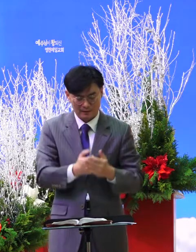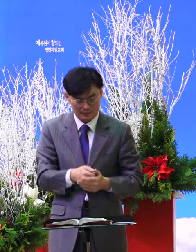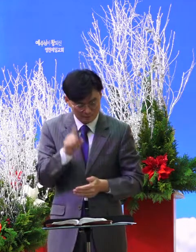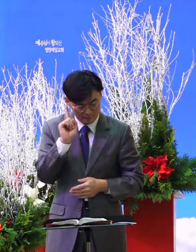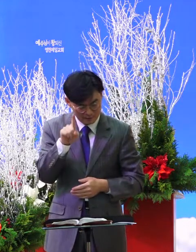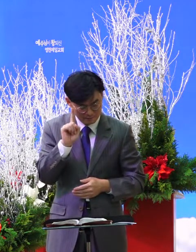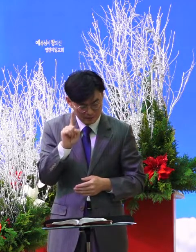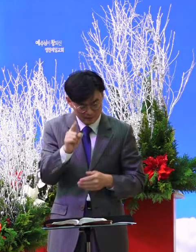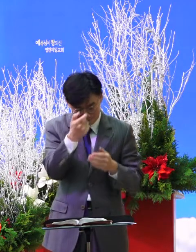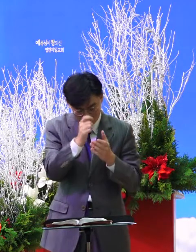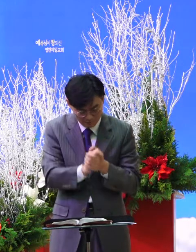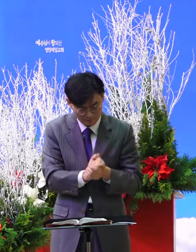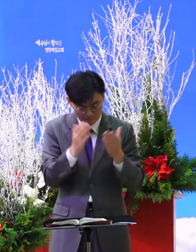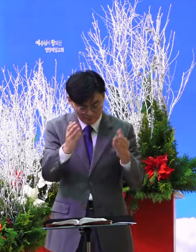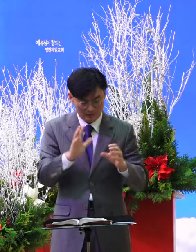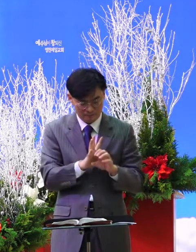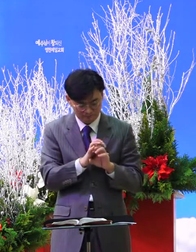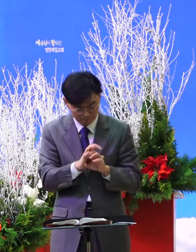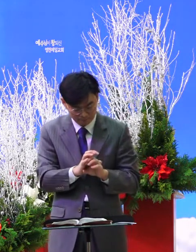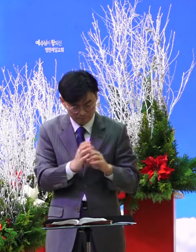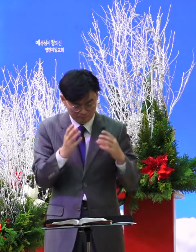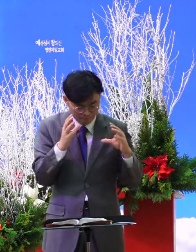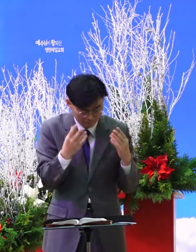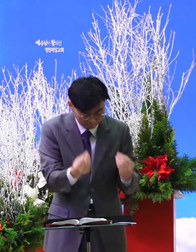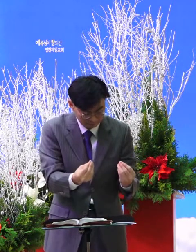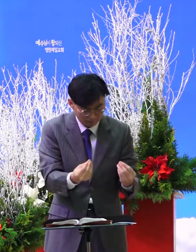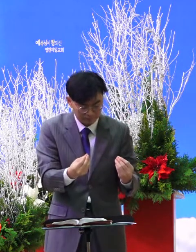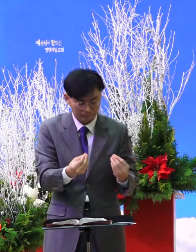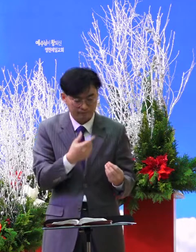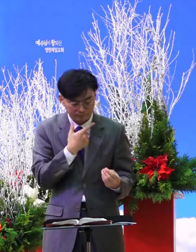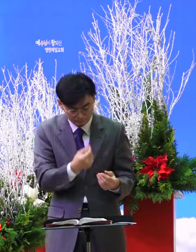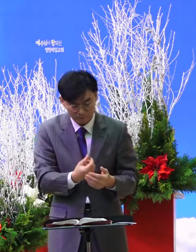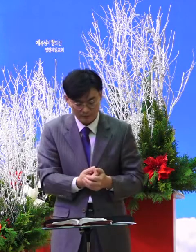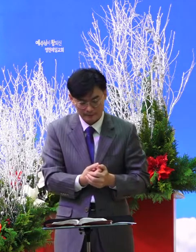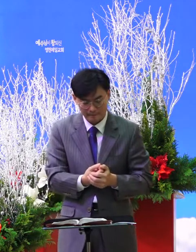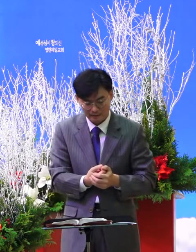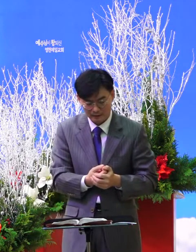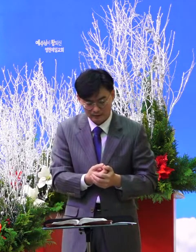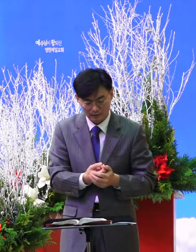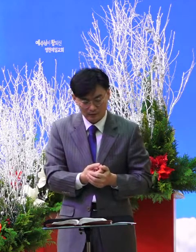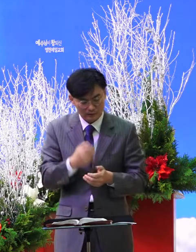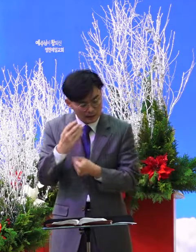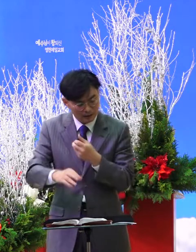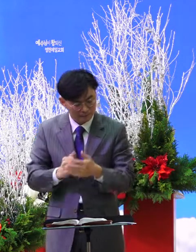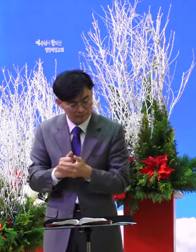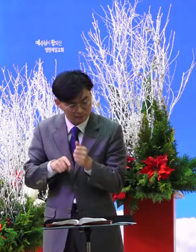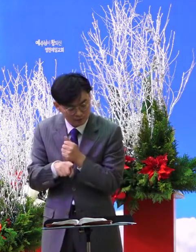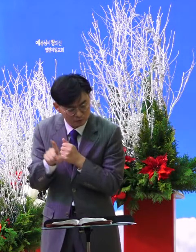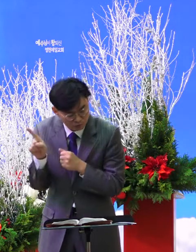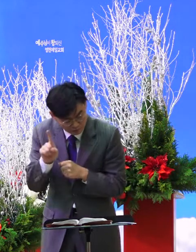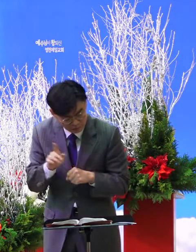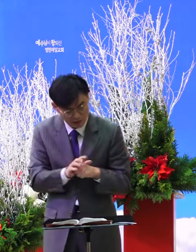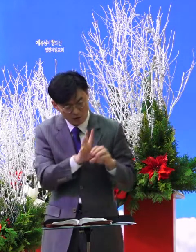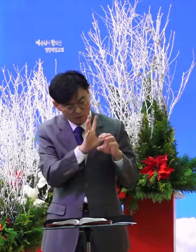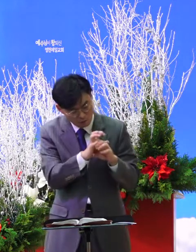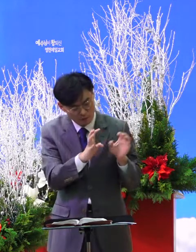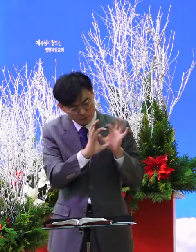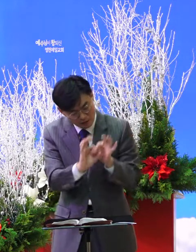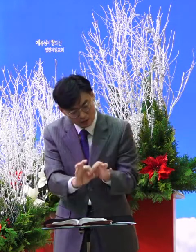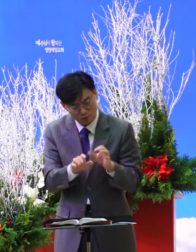기도하지만 하나님의 뜻이 무엇인지 알려고도 하지 않고 궁금해하지도 않는 우리는 참으로 미련한